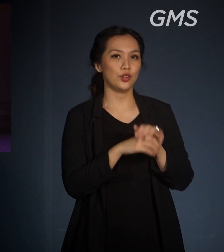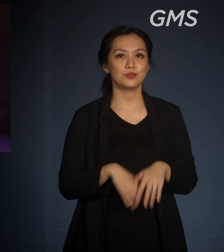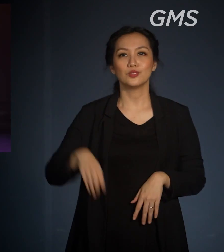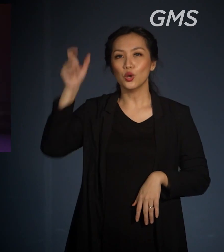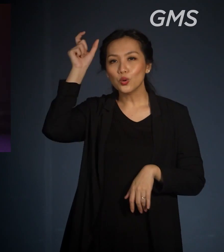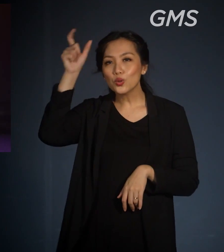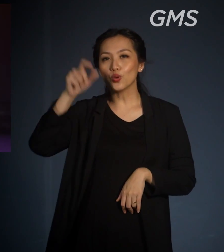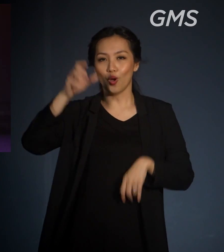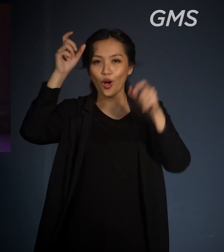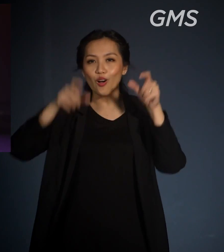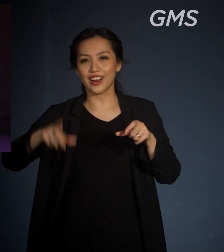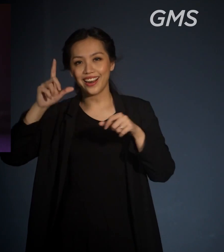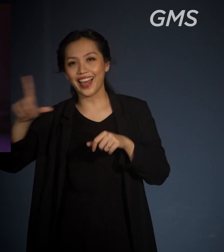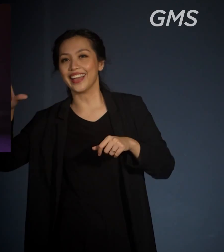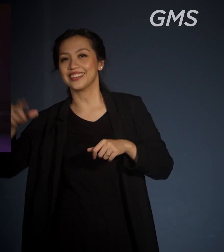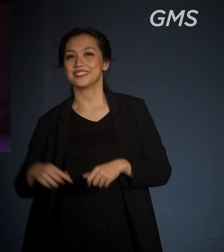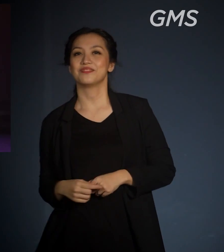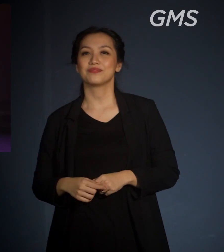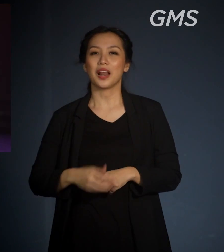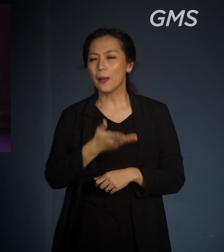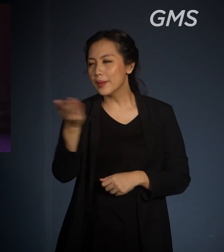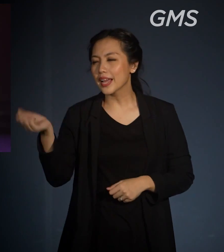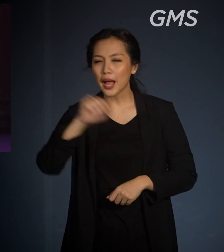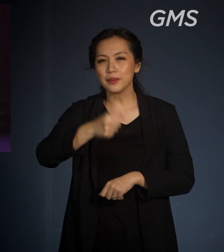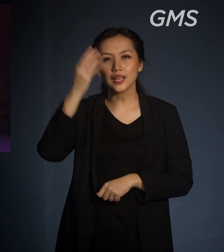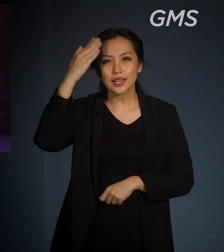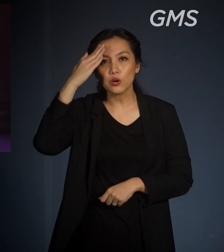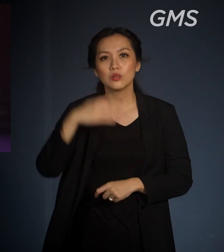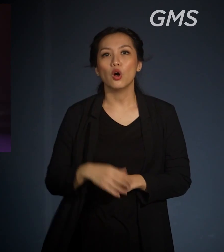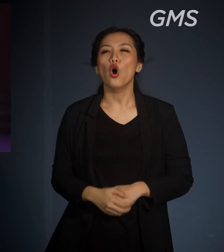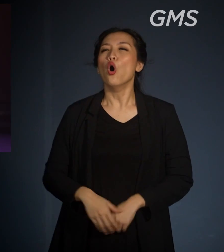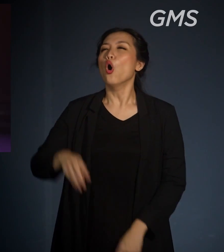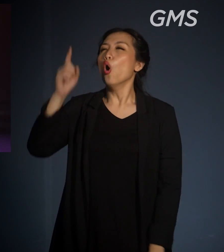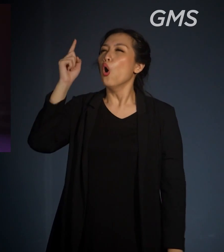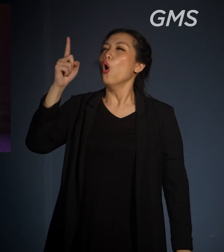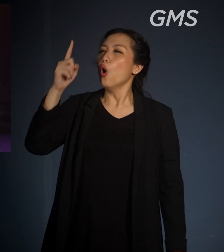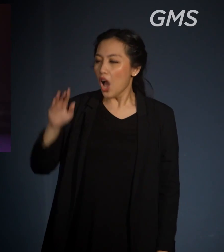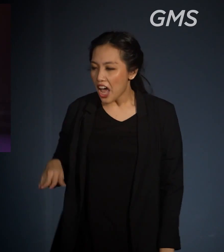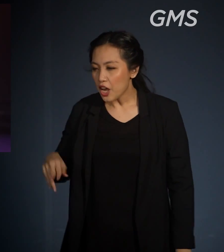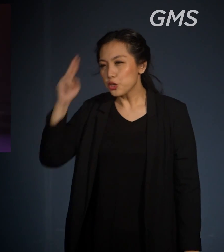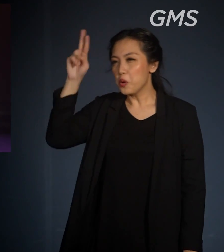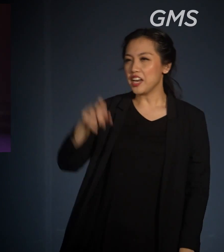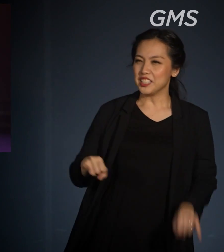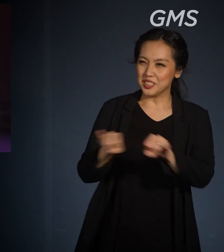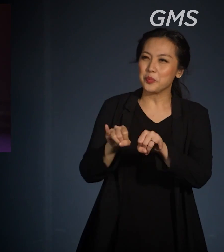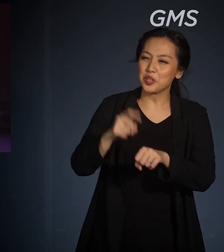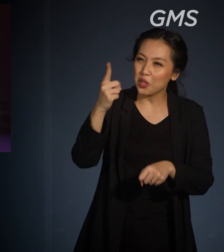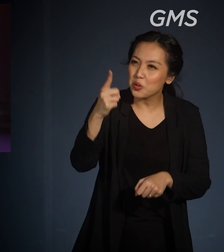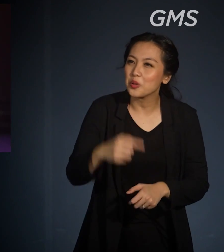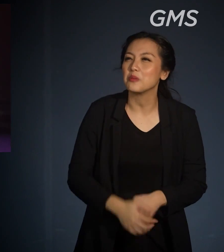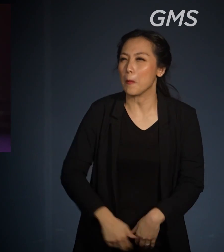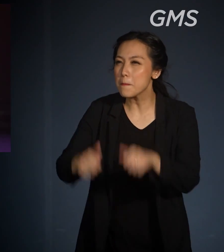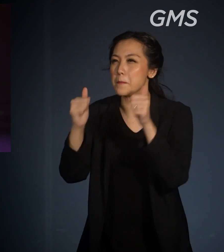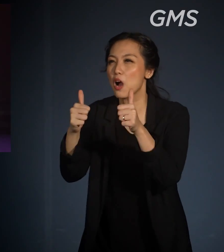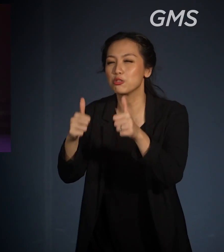orang. Sehingga mereka tahu bahwa, oh ini loh, anak Tuhan kalau kerja itu seperti ini. Oh ini loh,